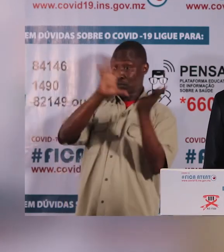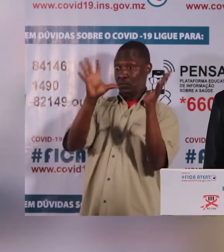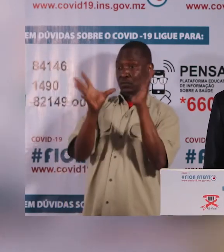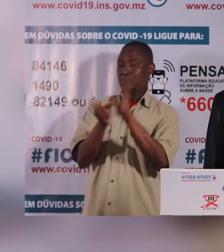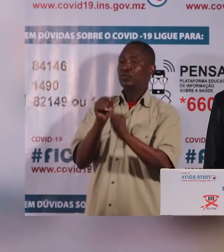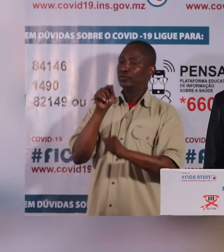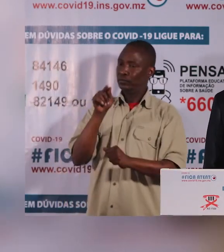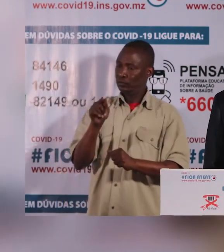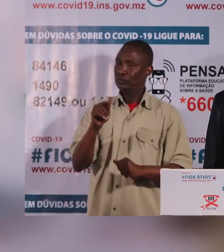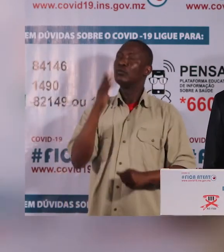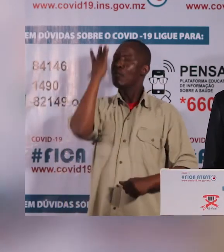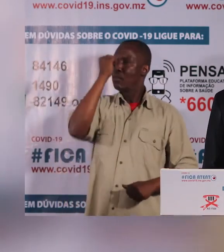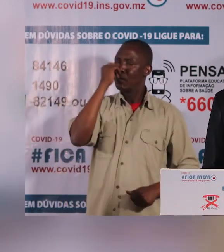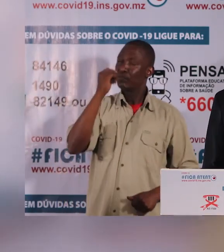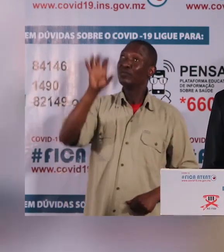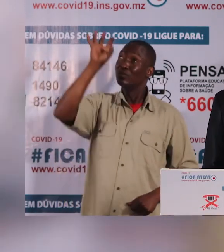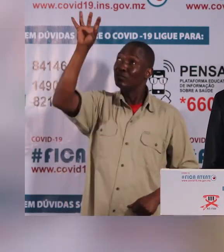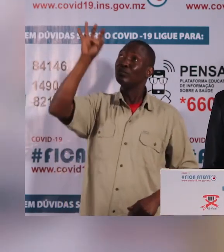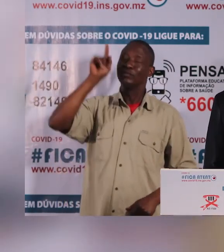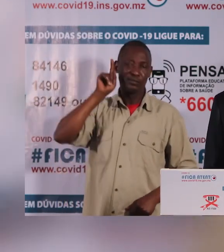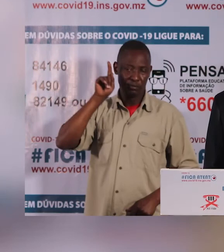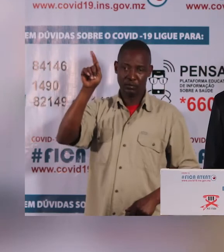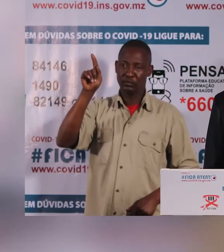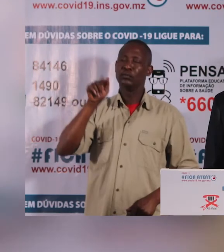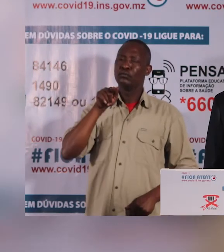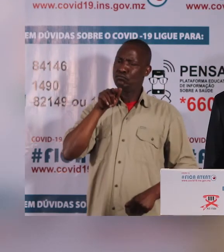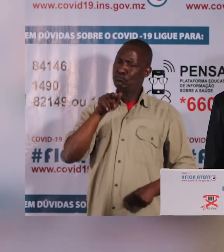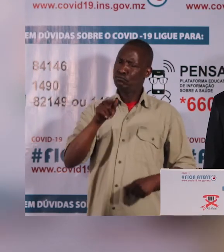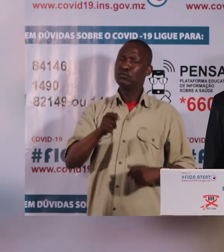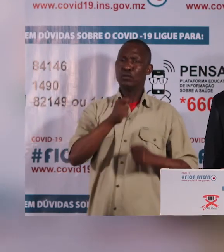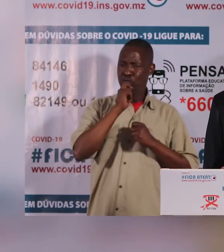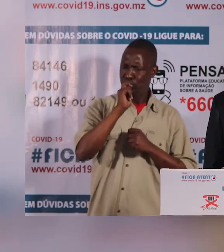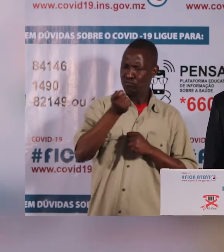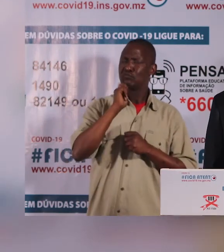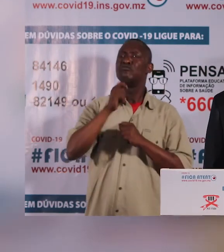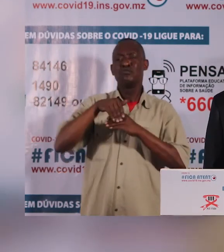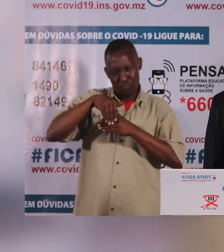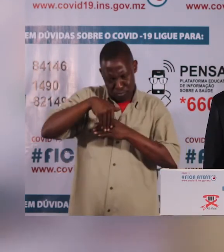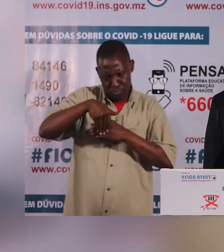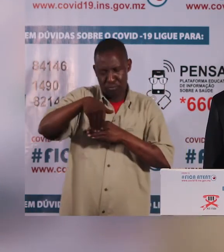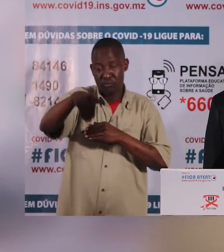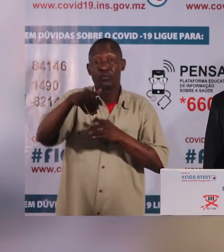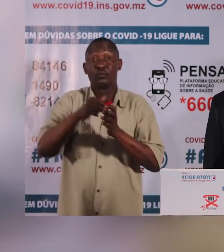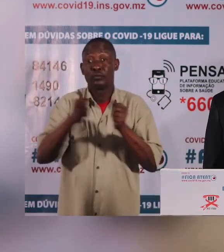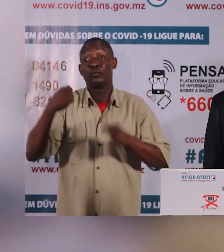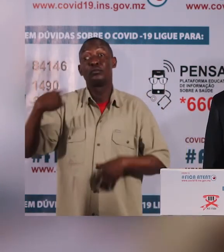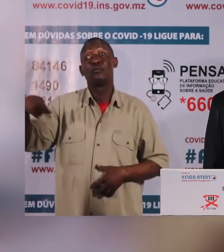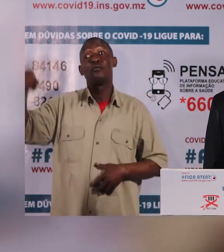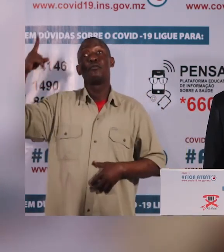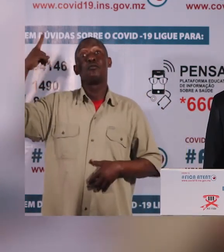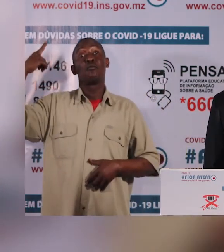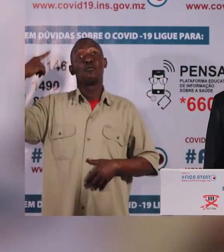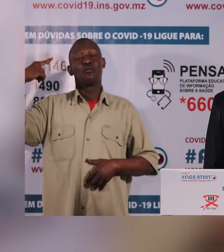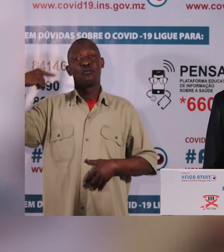correr conforme os planos e até ontem o grau de implementação deste inquérito era de aproximadamente 25%.